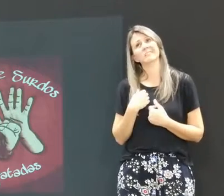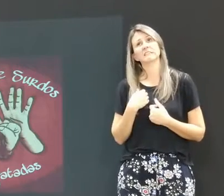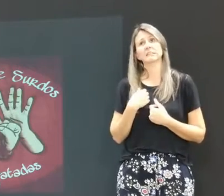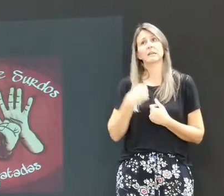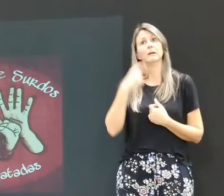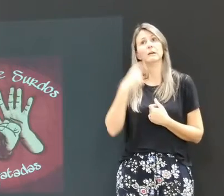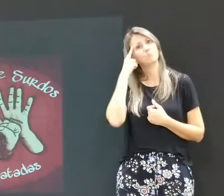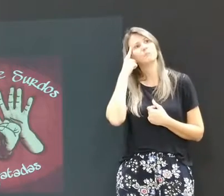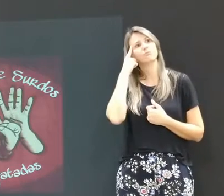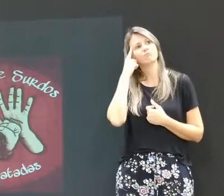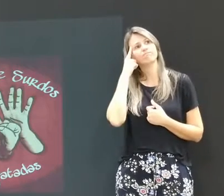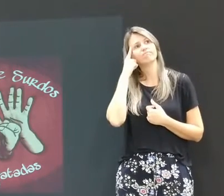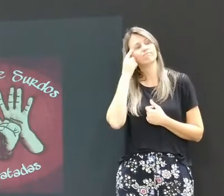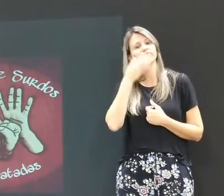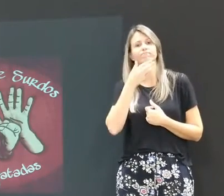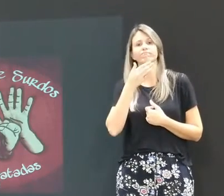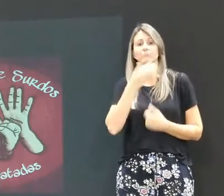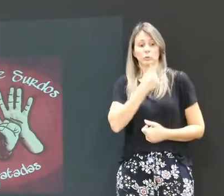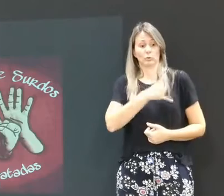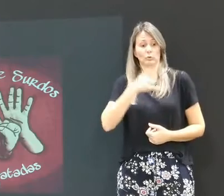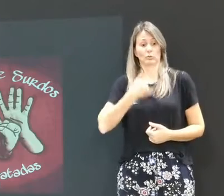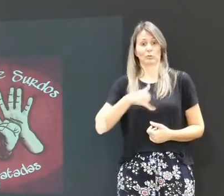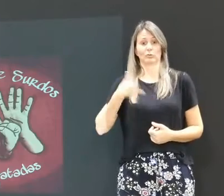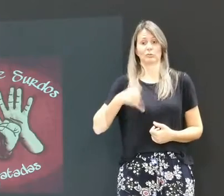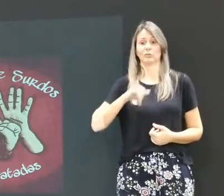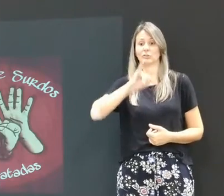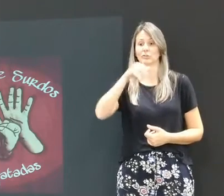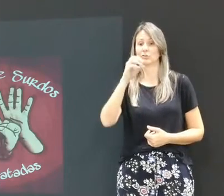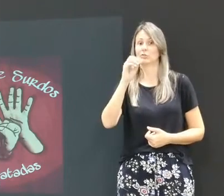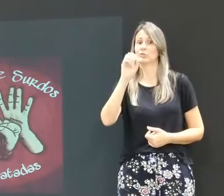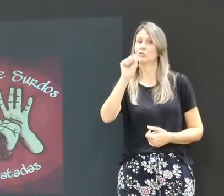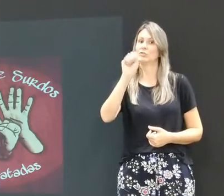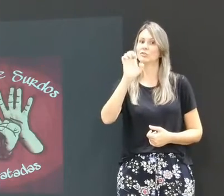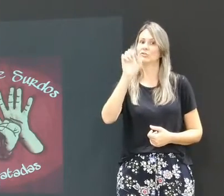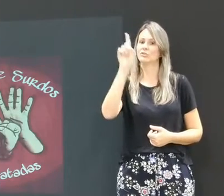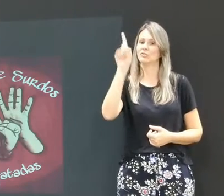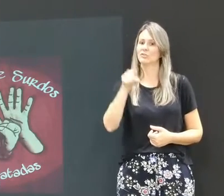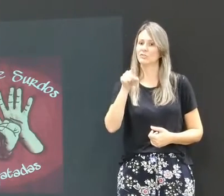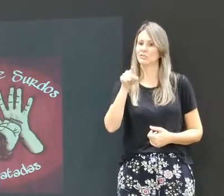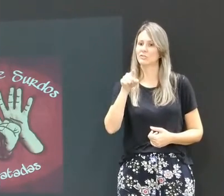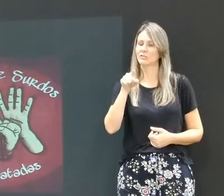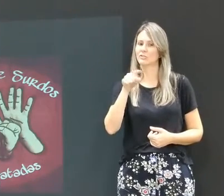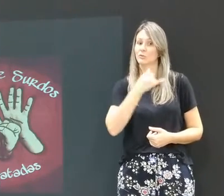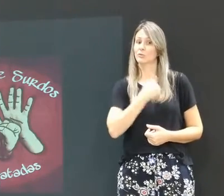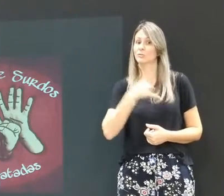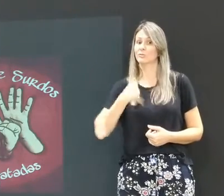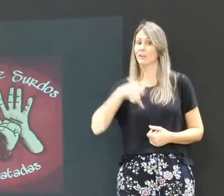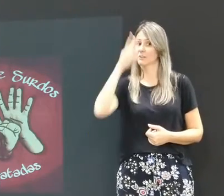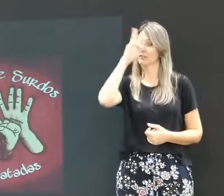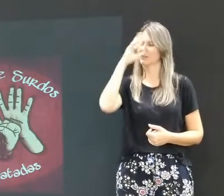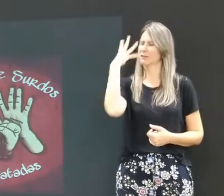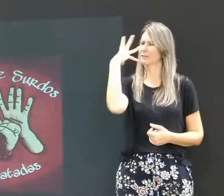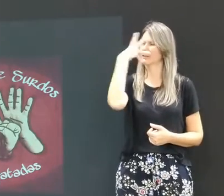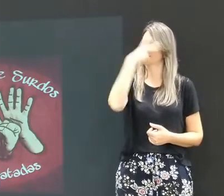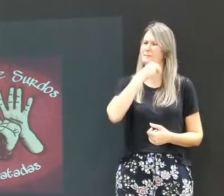dúvida, pensando, refletindo, né? Aí eu pensei em José. Esse é o sinal de José.